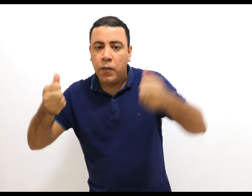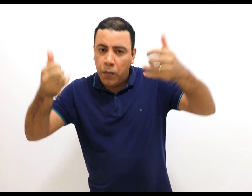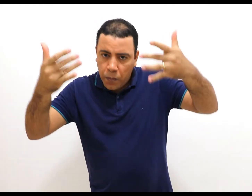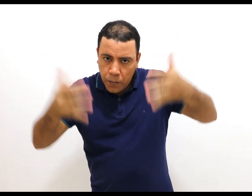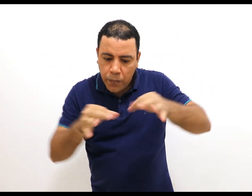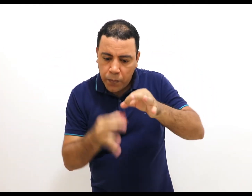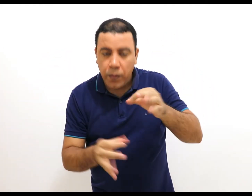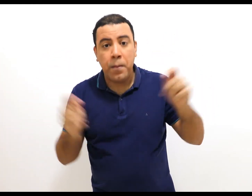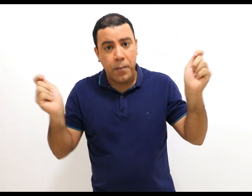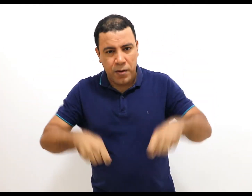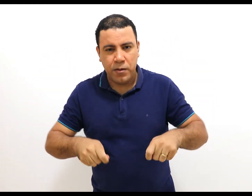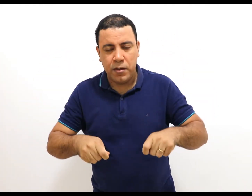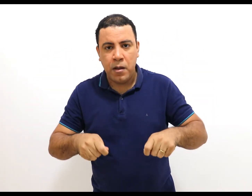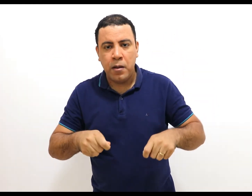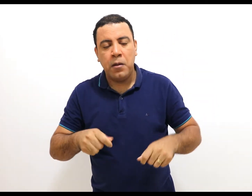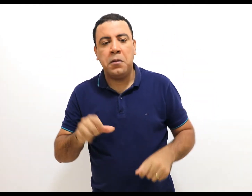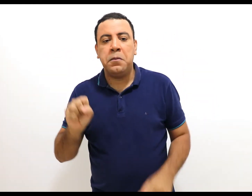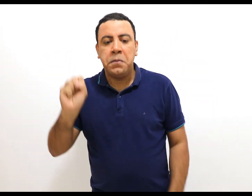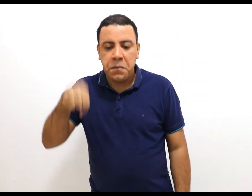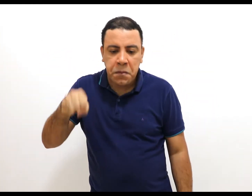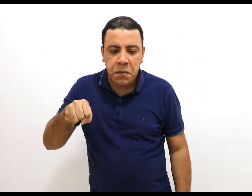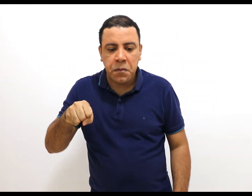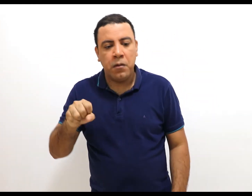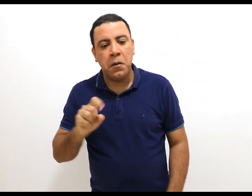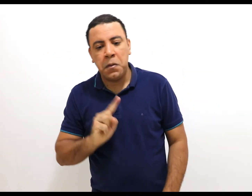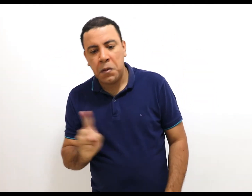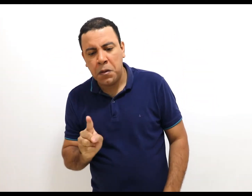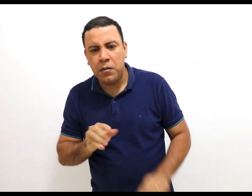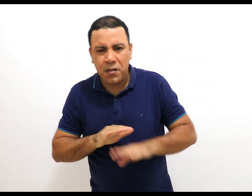Neste texto, deixaremos as opiniões dos discentes em itálico.